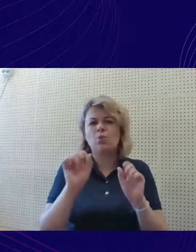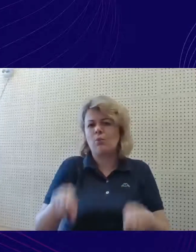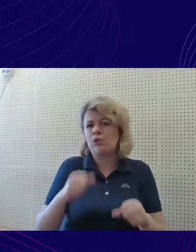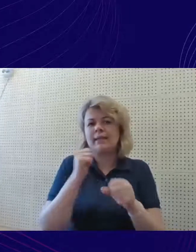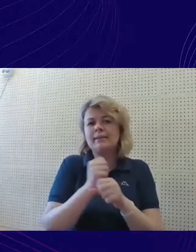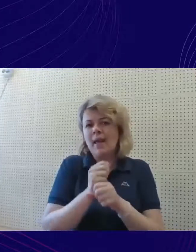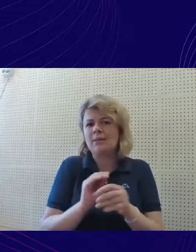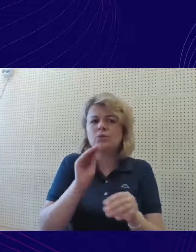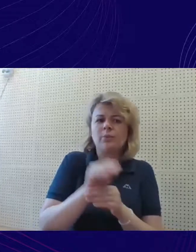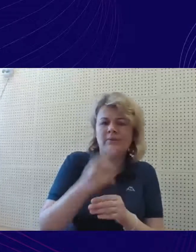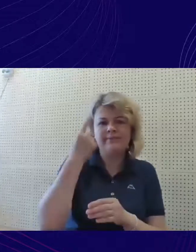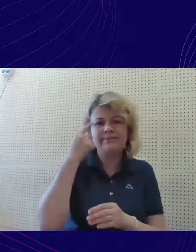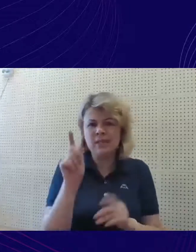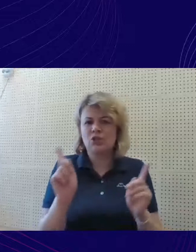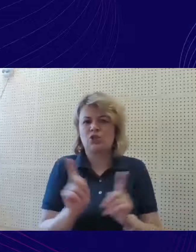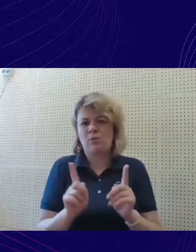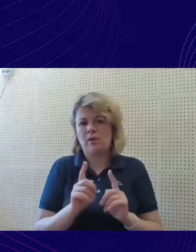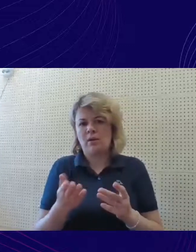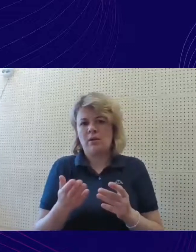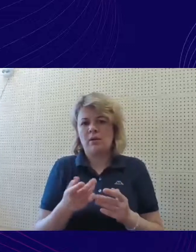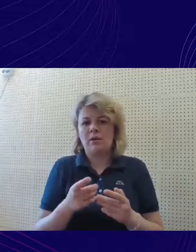сделать, чтобы устроить некие